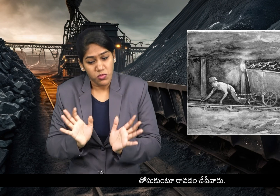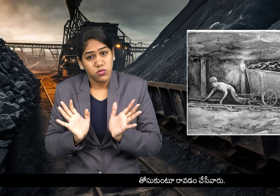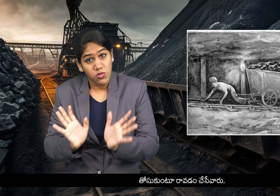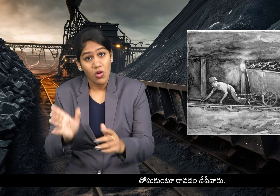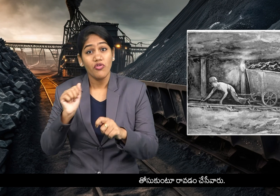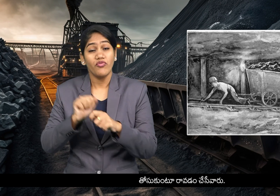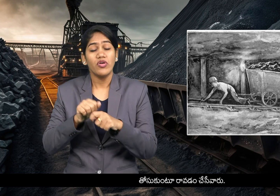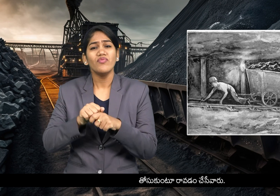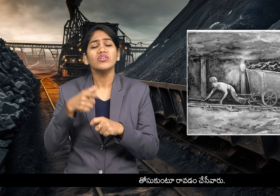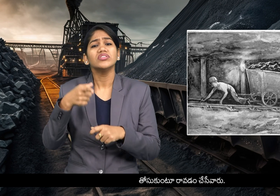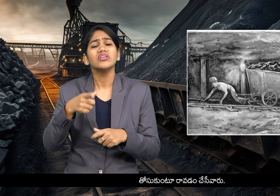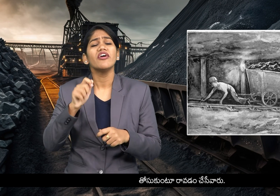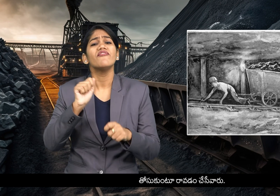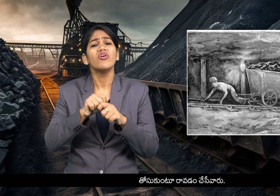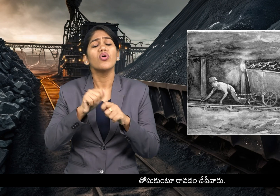చేసేవారు.